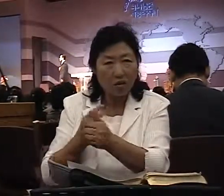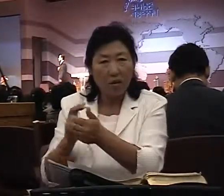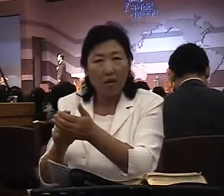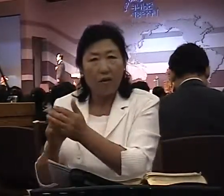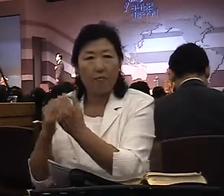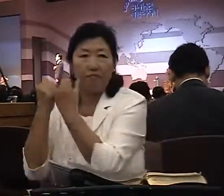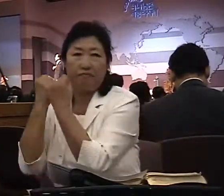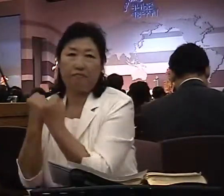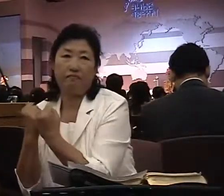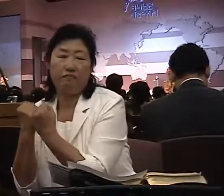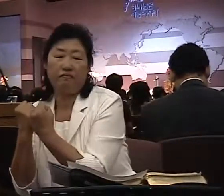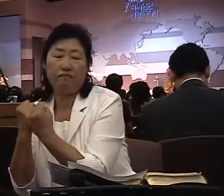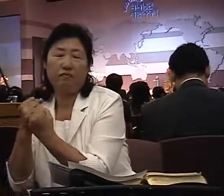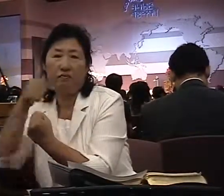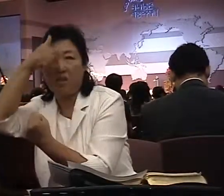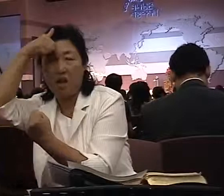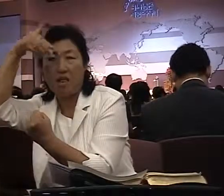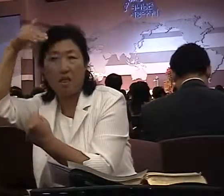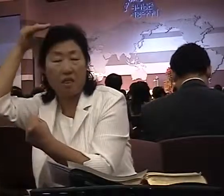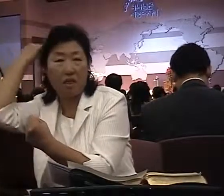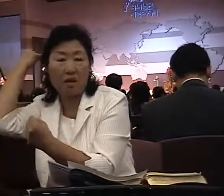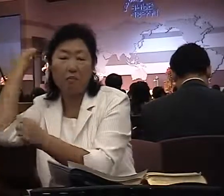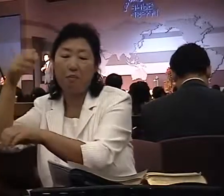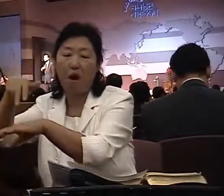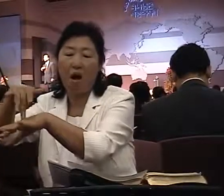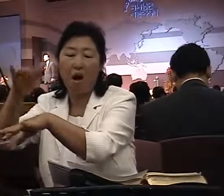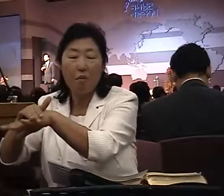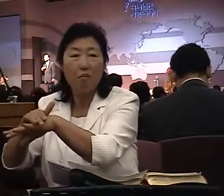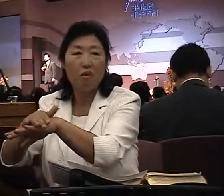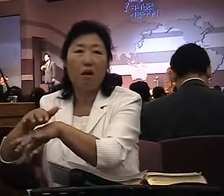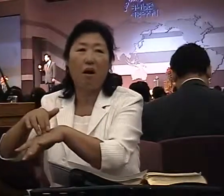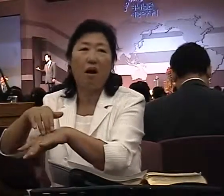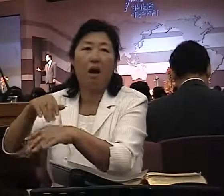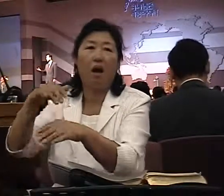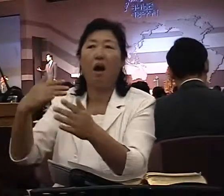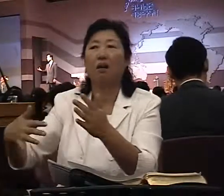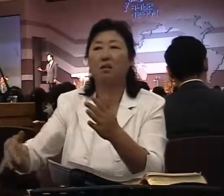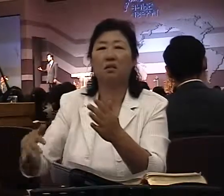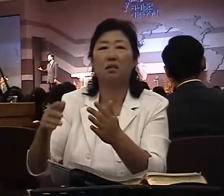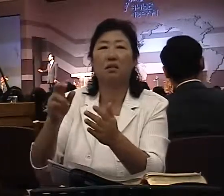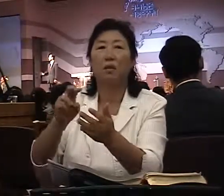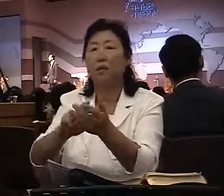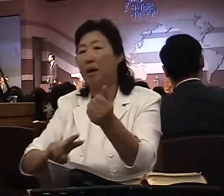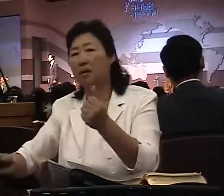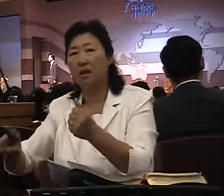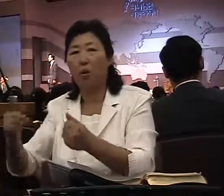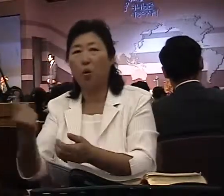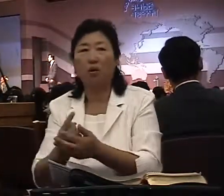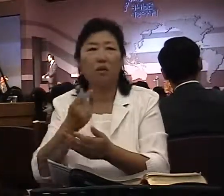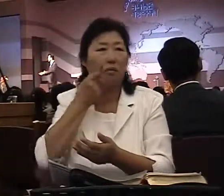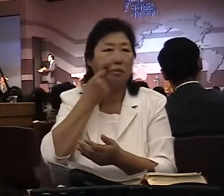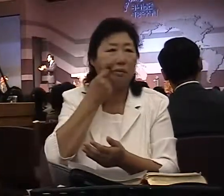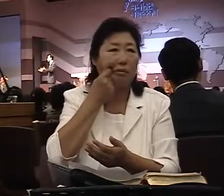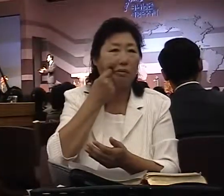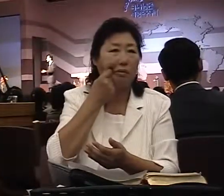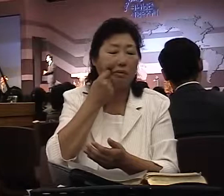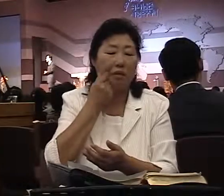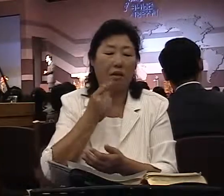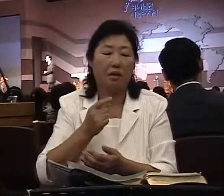모습에 아직도 빠져나오지 못하고 살고 있다. 이거야말로 참 안타까운 게